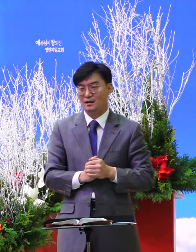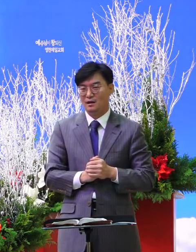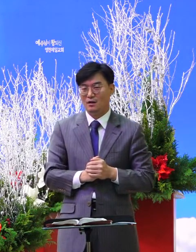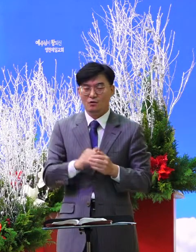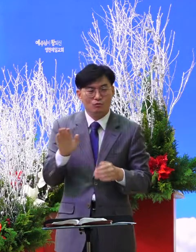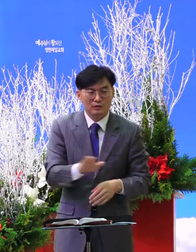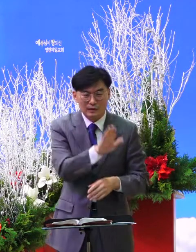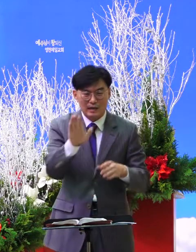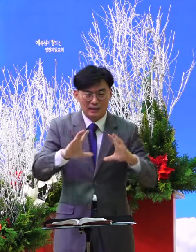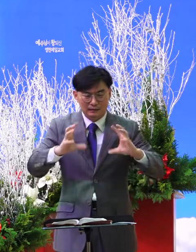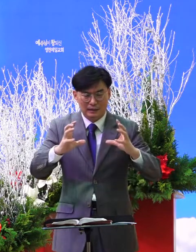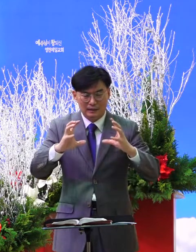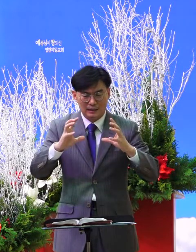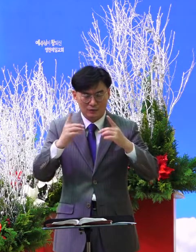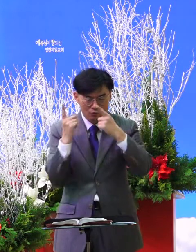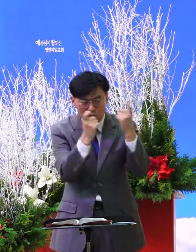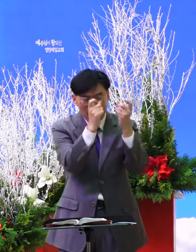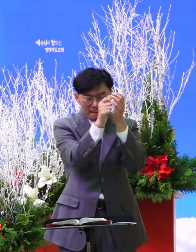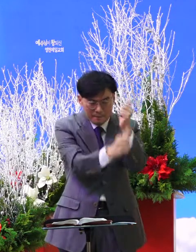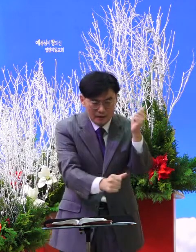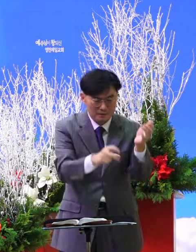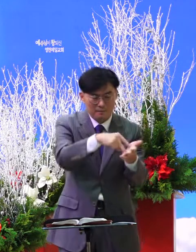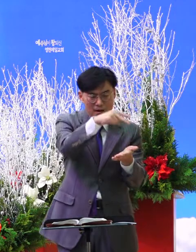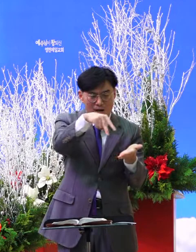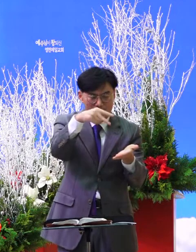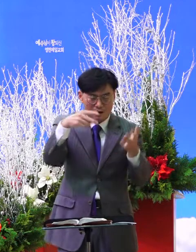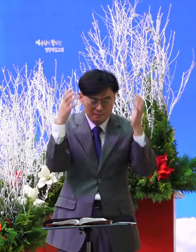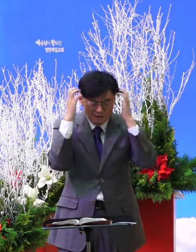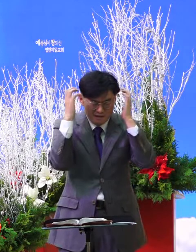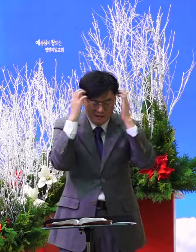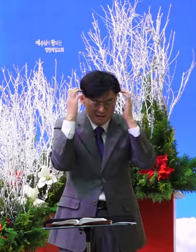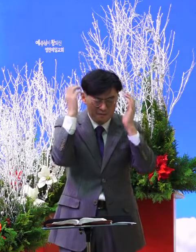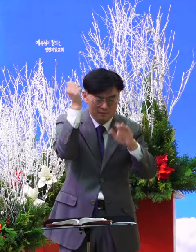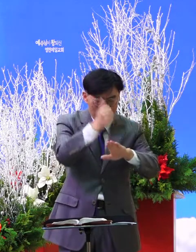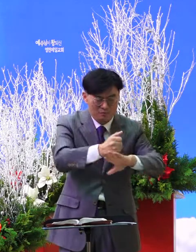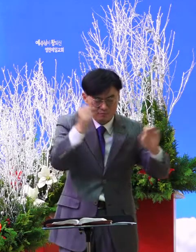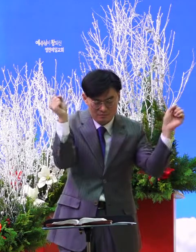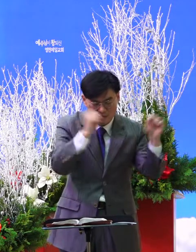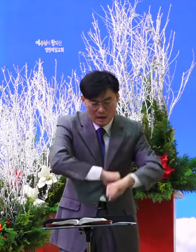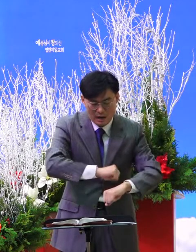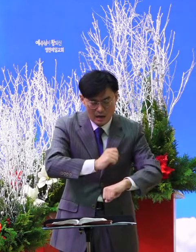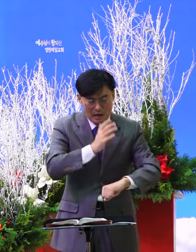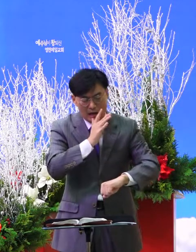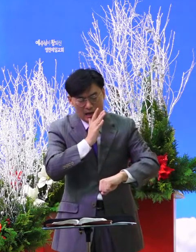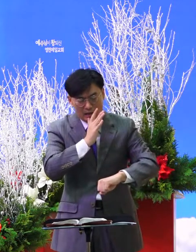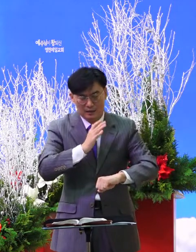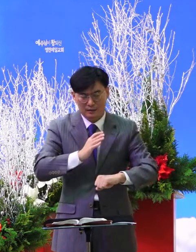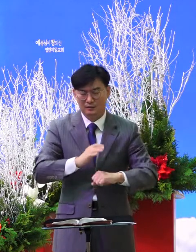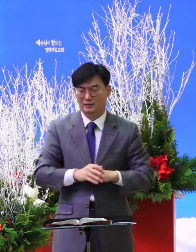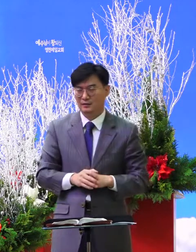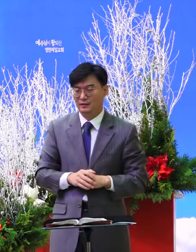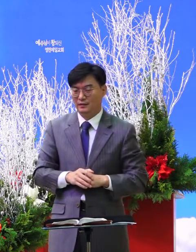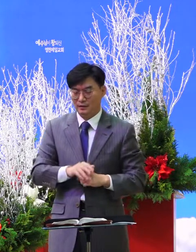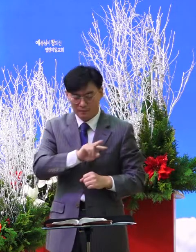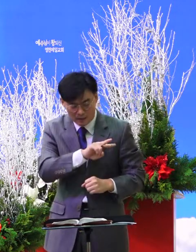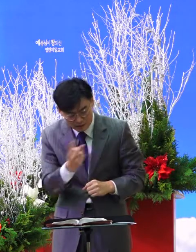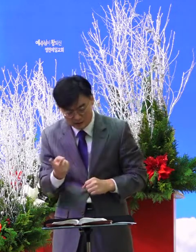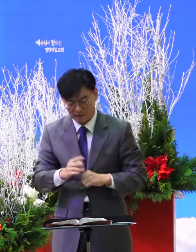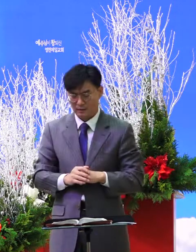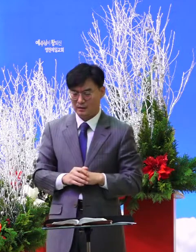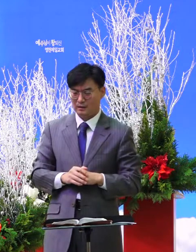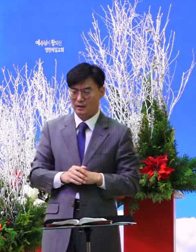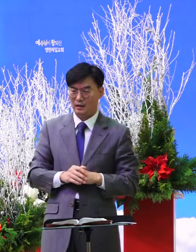마지막은 후회와 공허함밖에 없음을 알게 하여 주시옵소서. 일반적인 종교인들은